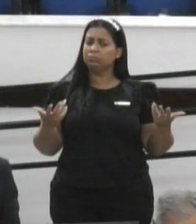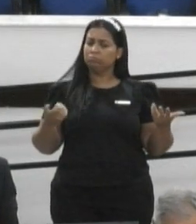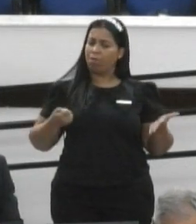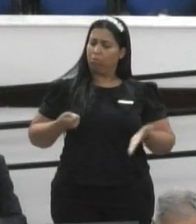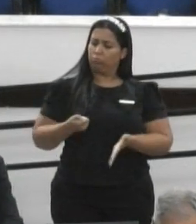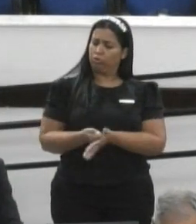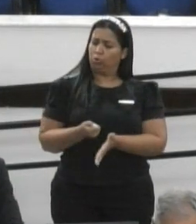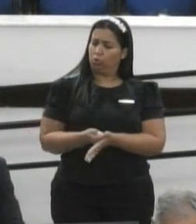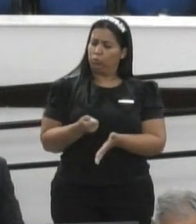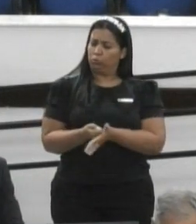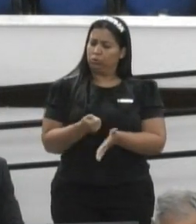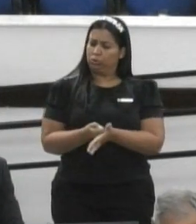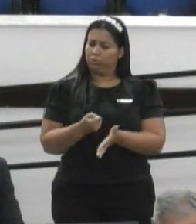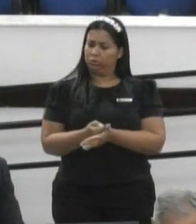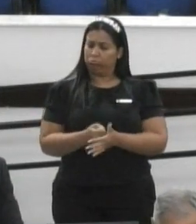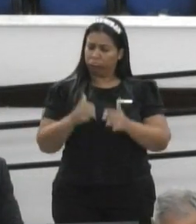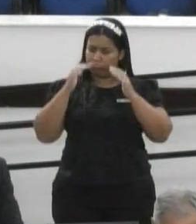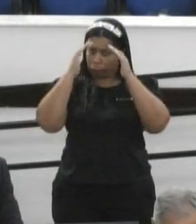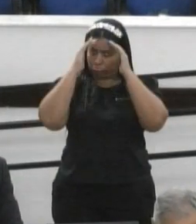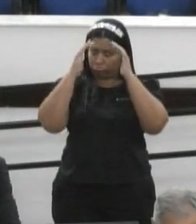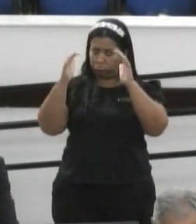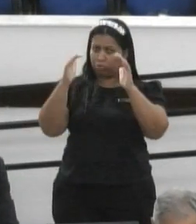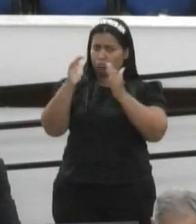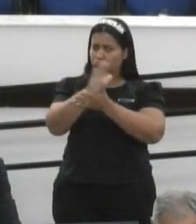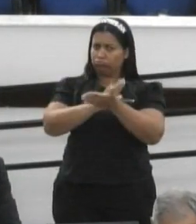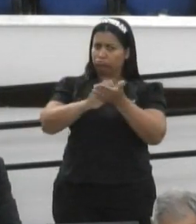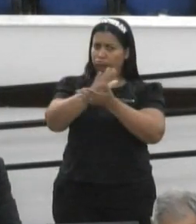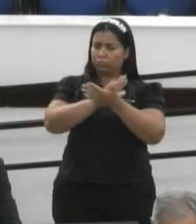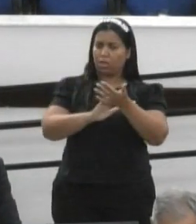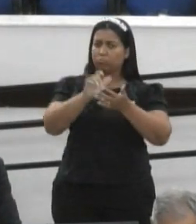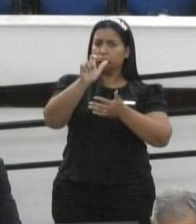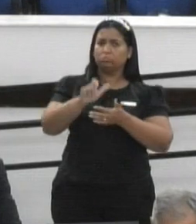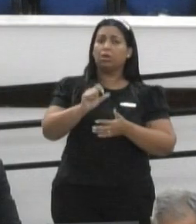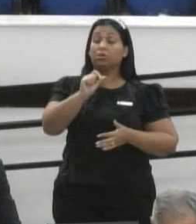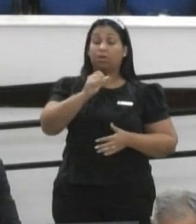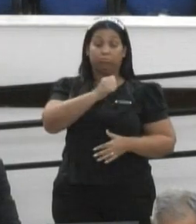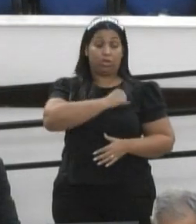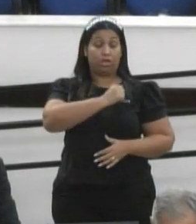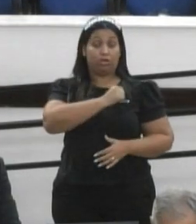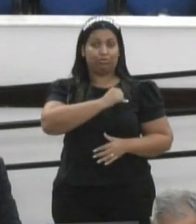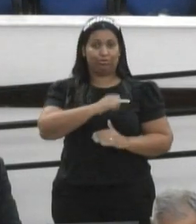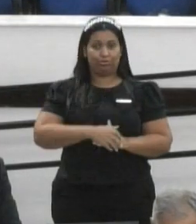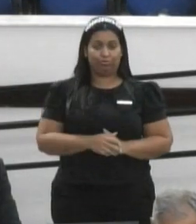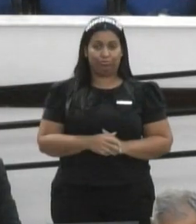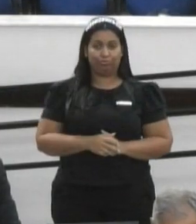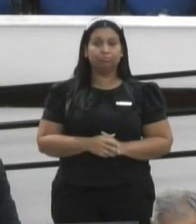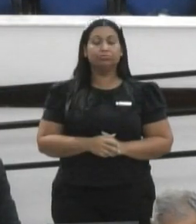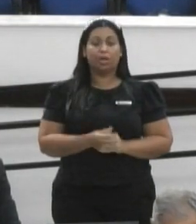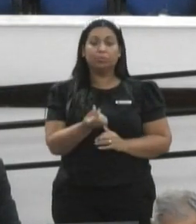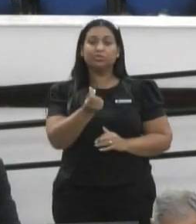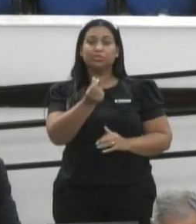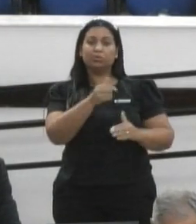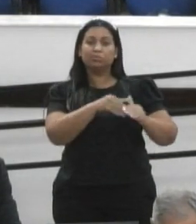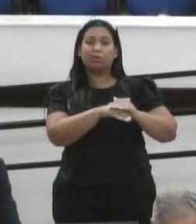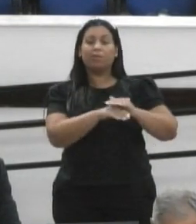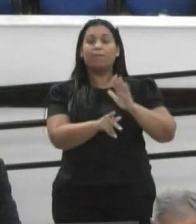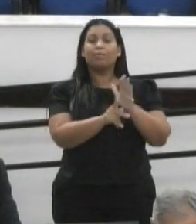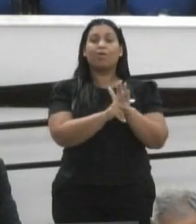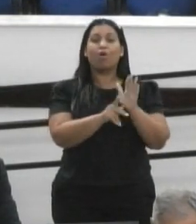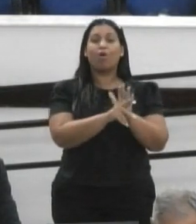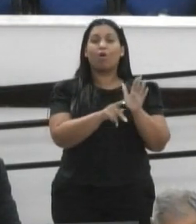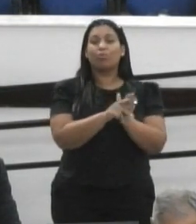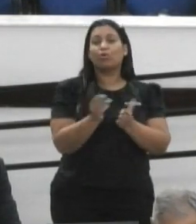autoritário, desrespeitoso, praticado pelo governo Edinho em relação aos fundos, ao fundo da criança e adolescente e ao fundo do